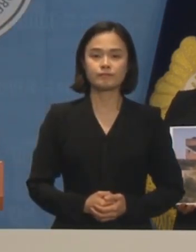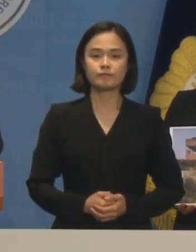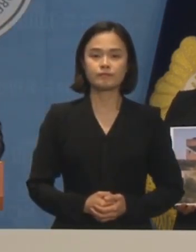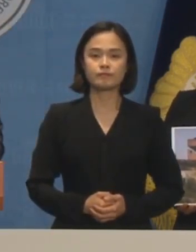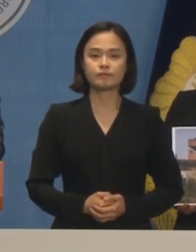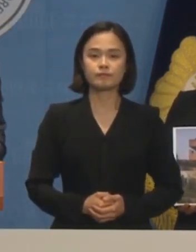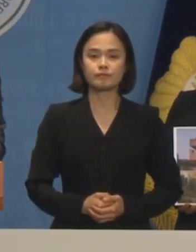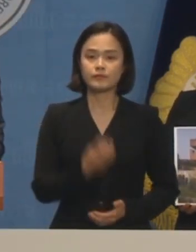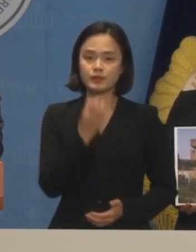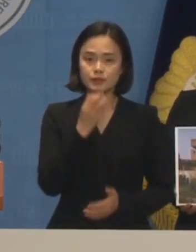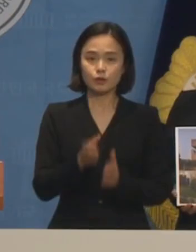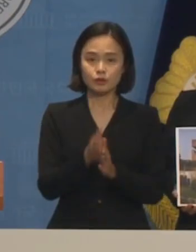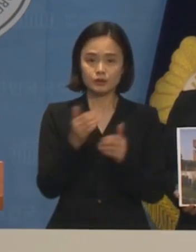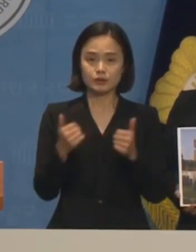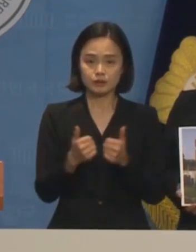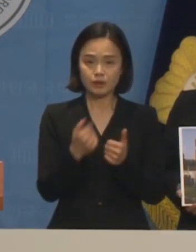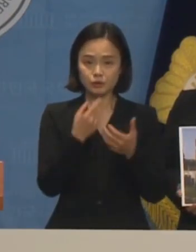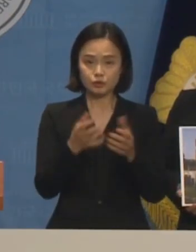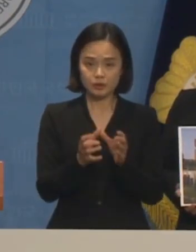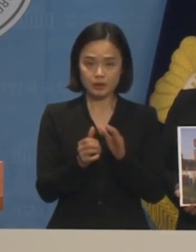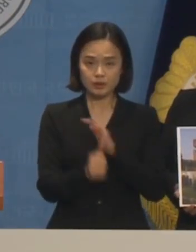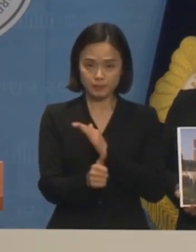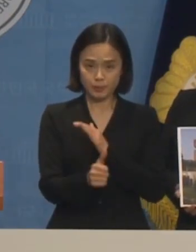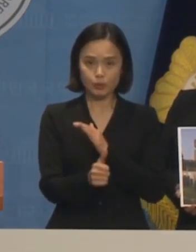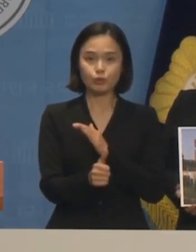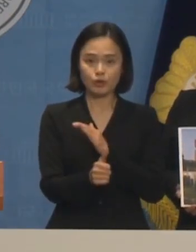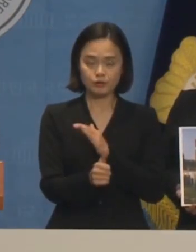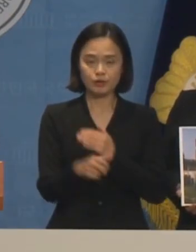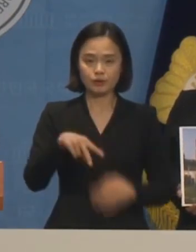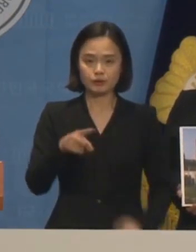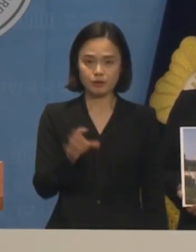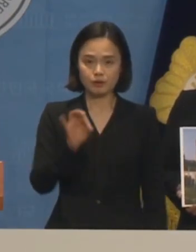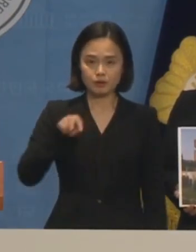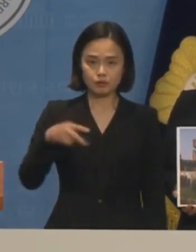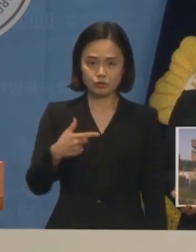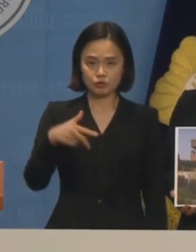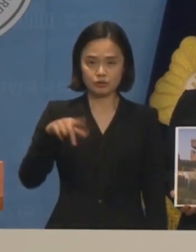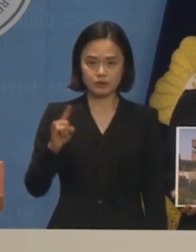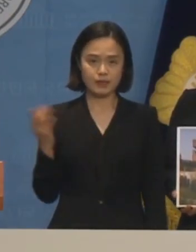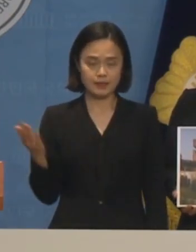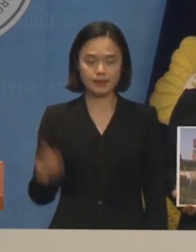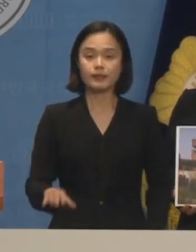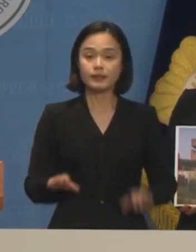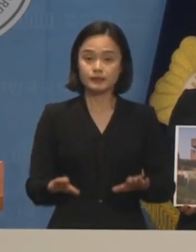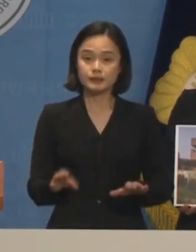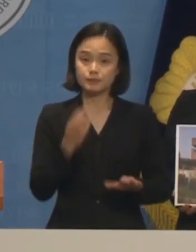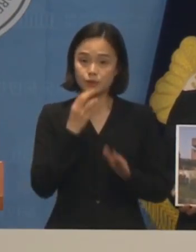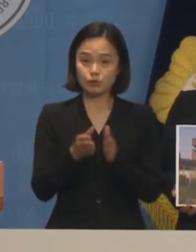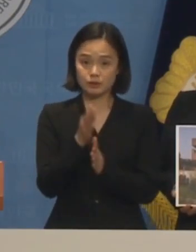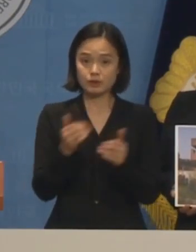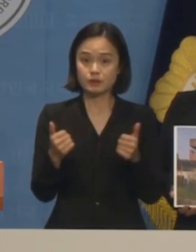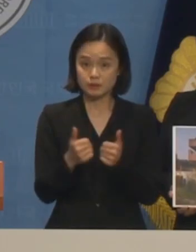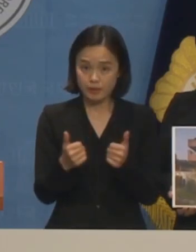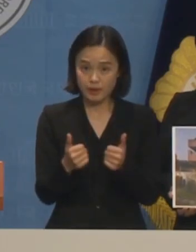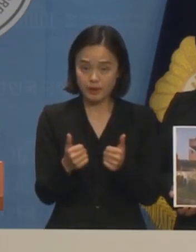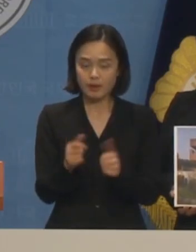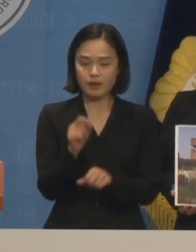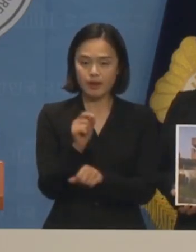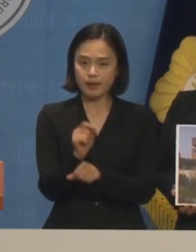네, 서울시의회 더불어민주당 대표위원 성음재입니다. 지금 서울시의회가 행정감사